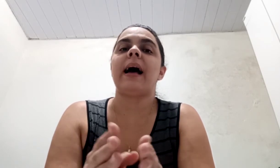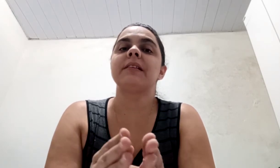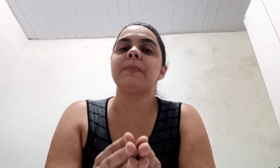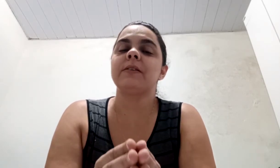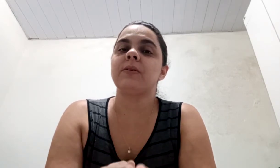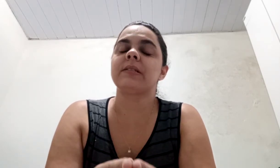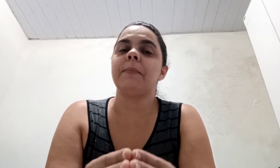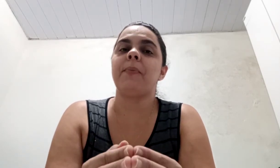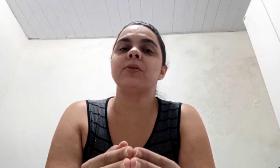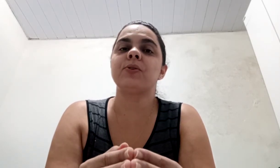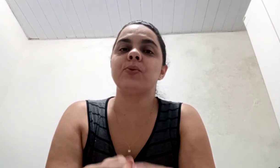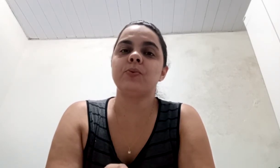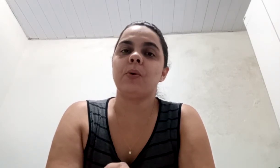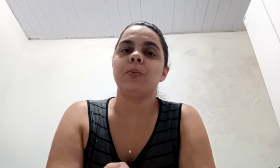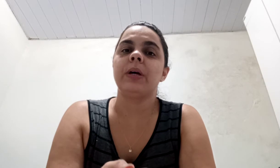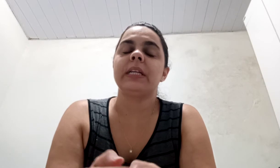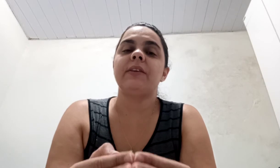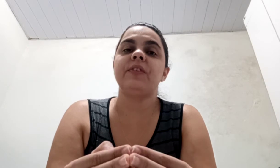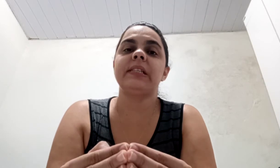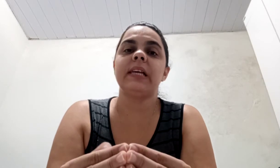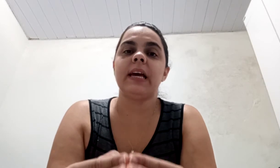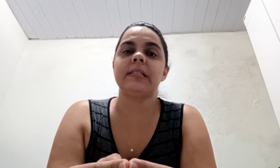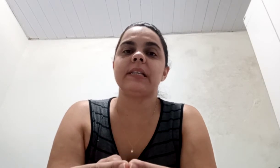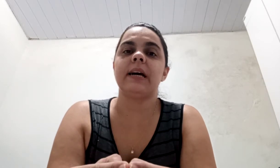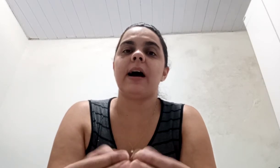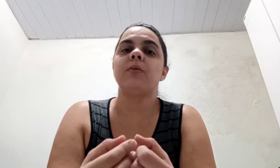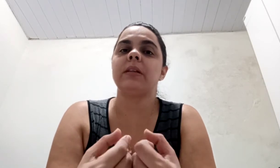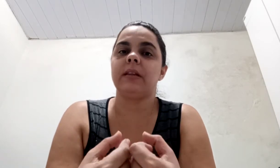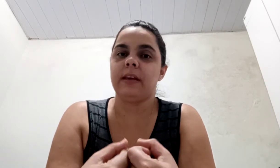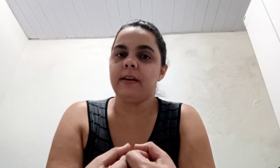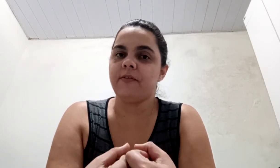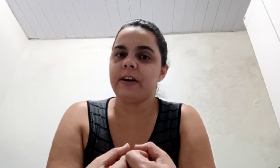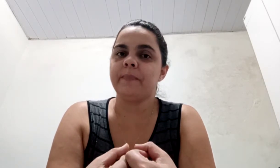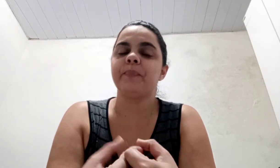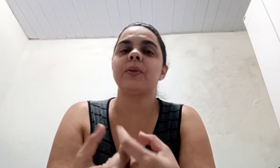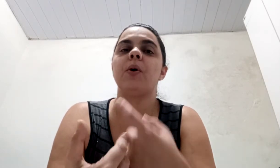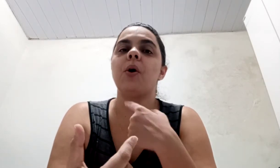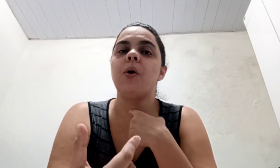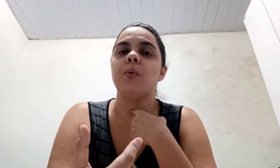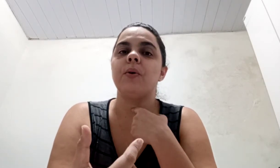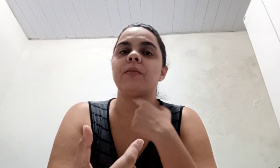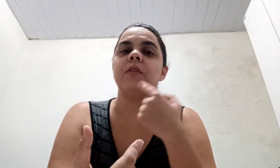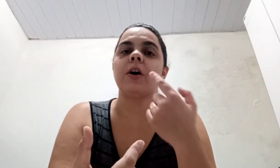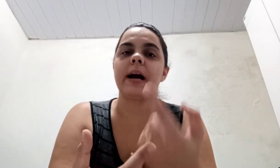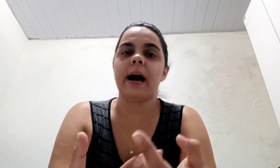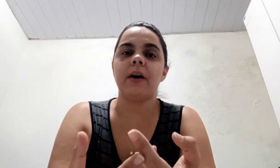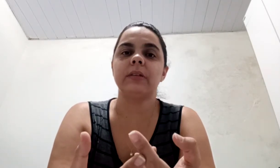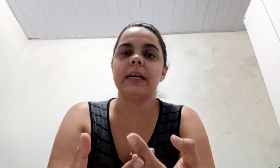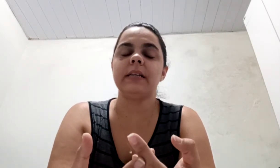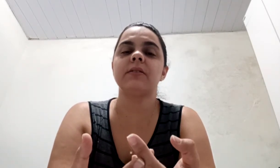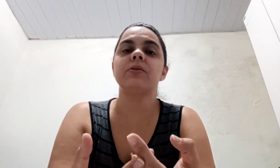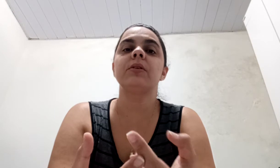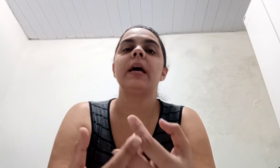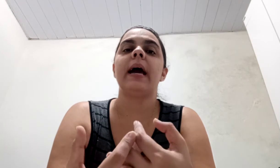as pessoas que possuam deficiência auditiva ou vocal, né? Isso,